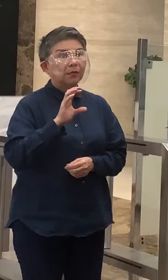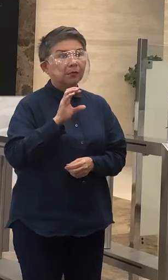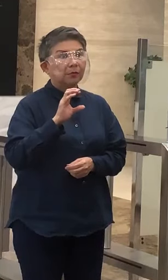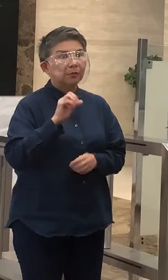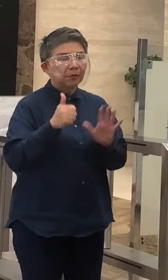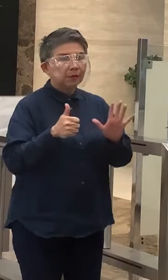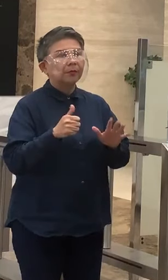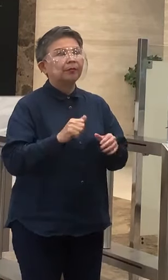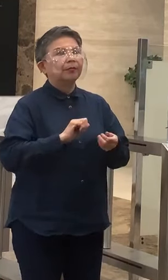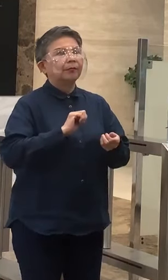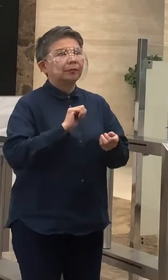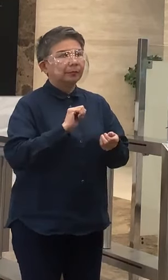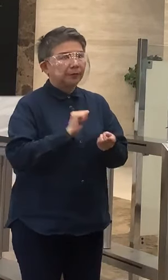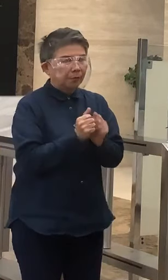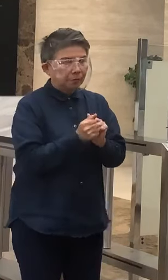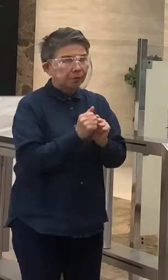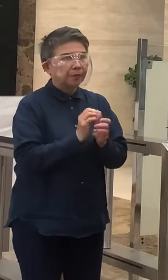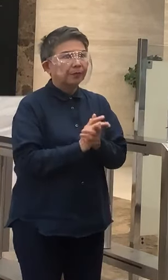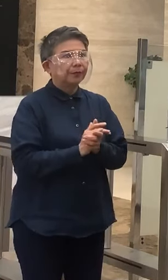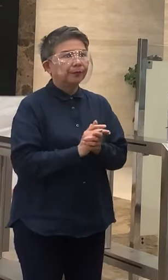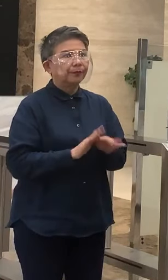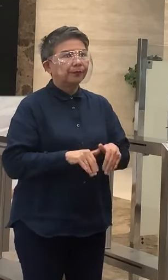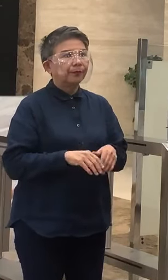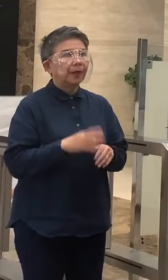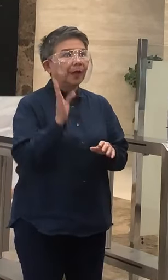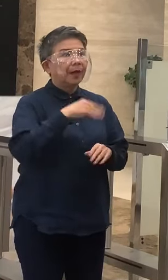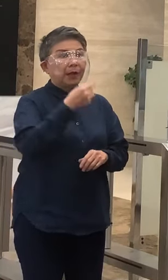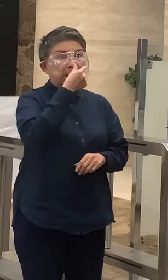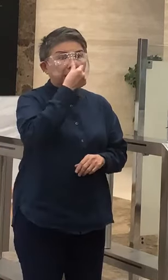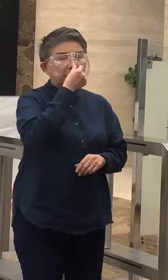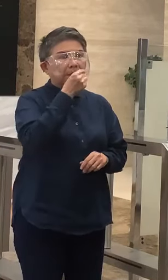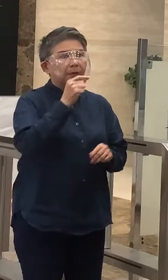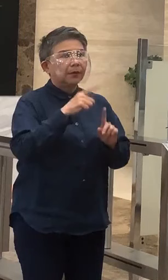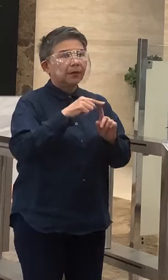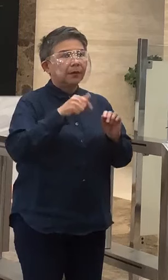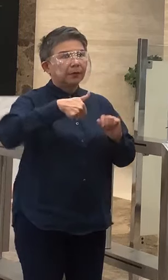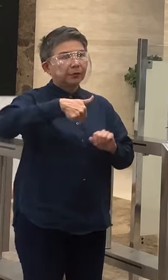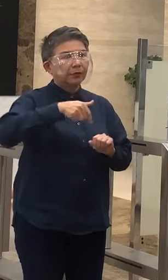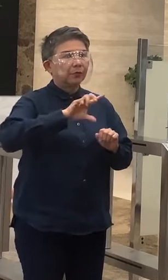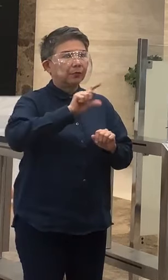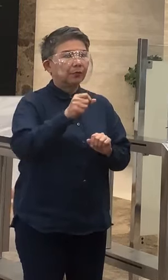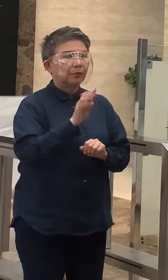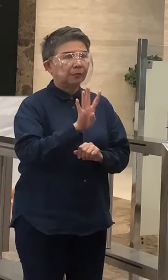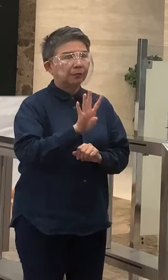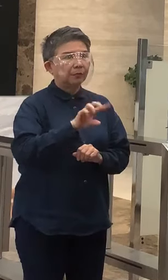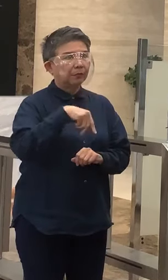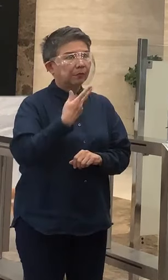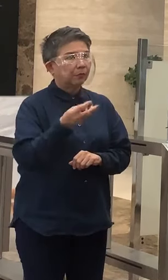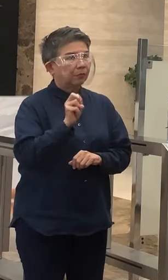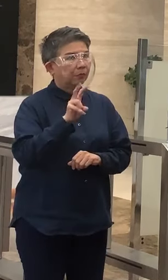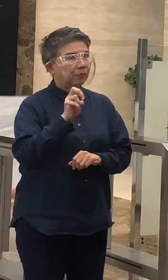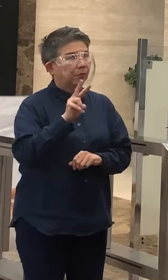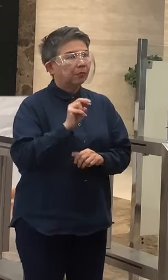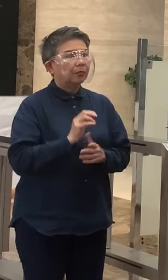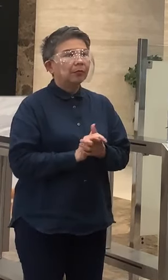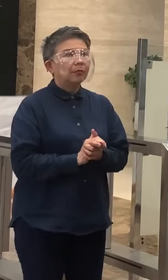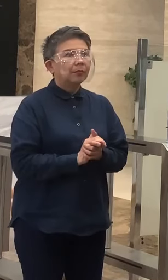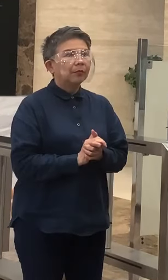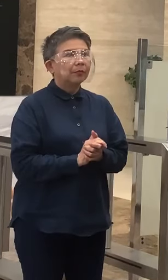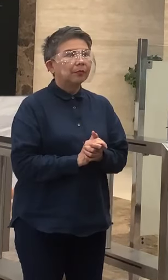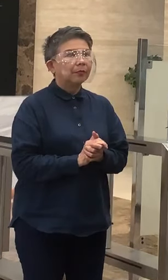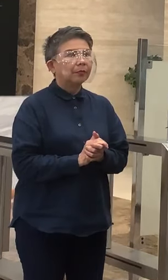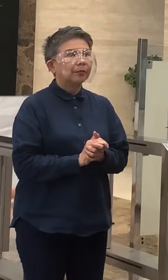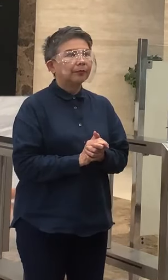1156 kasus sedangkan Pada hari Kamis tanggal 7 APR 2012